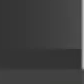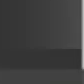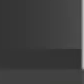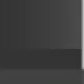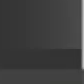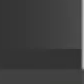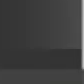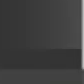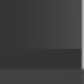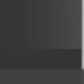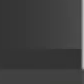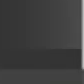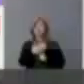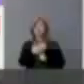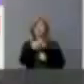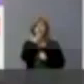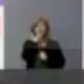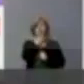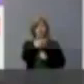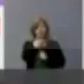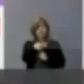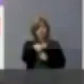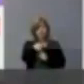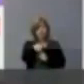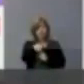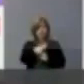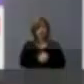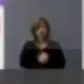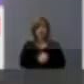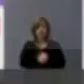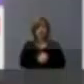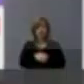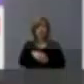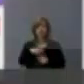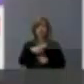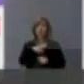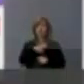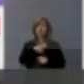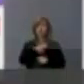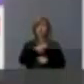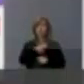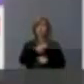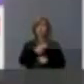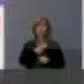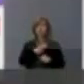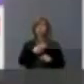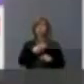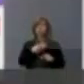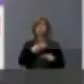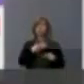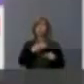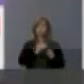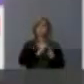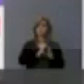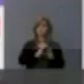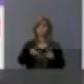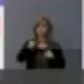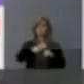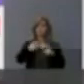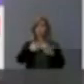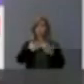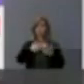presidente ma assessori i miei colleghi che mi hanno preceduto hanno perfettamente esposto la